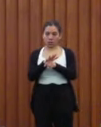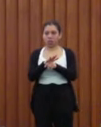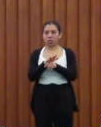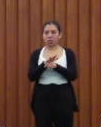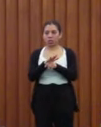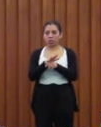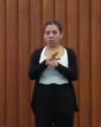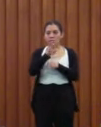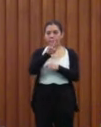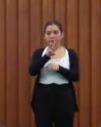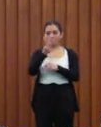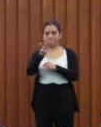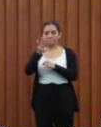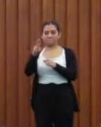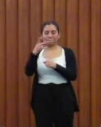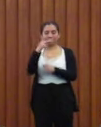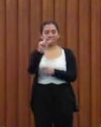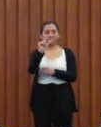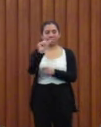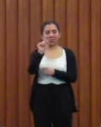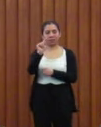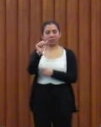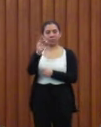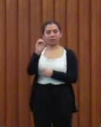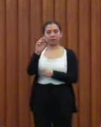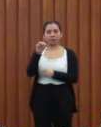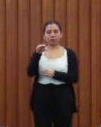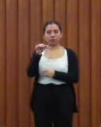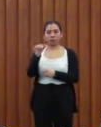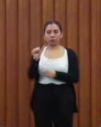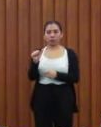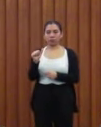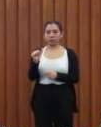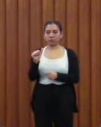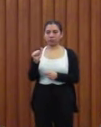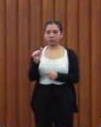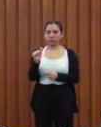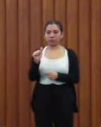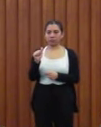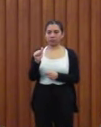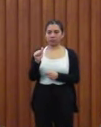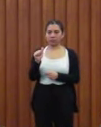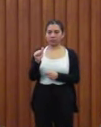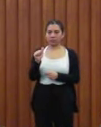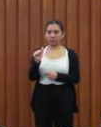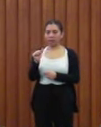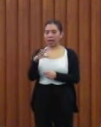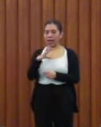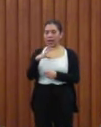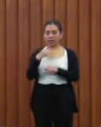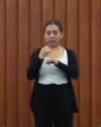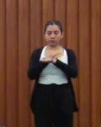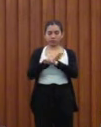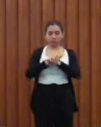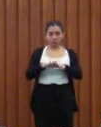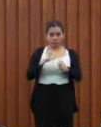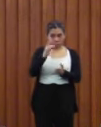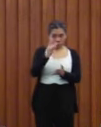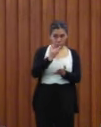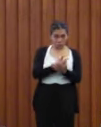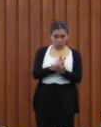esta plataforma con base en lo que ya está en la misma. Es decir, ¿se va a poder incluir información únicamente